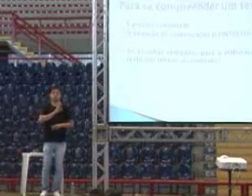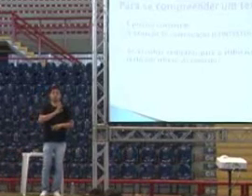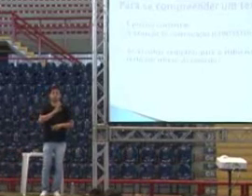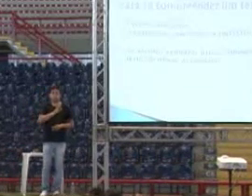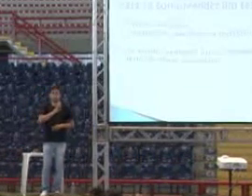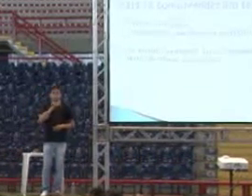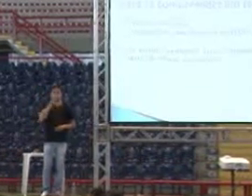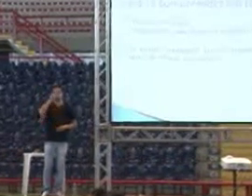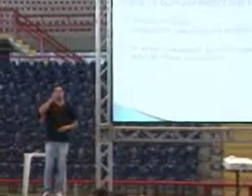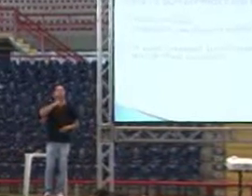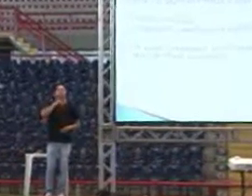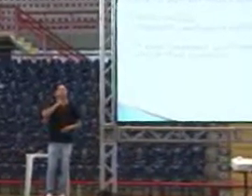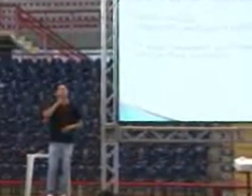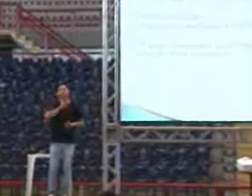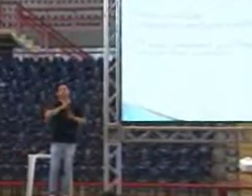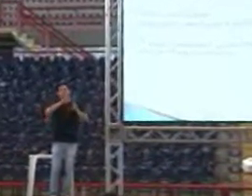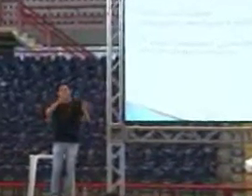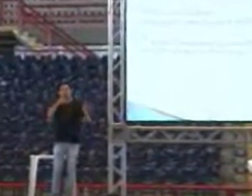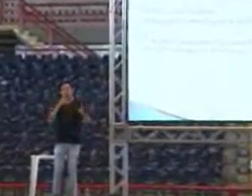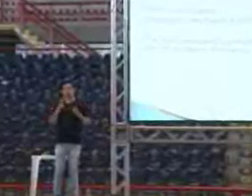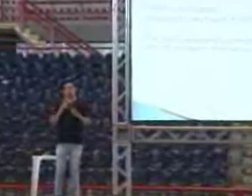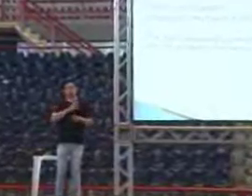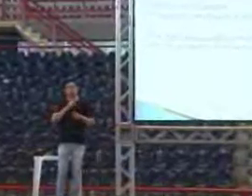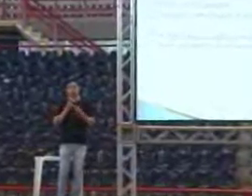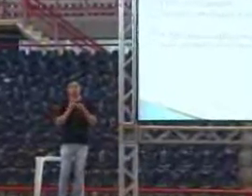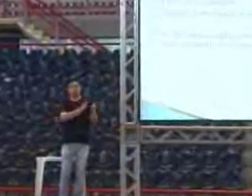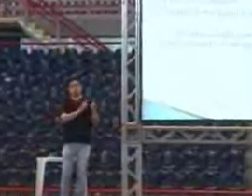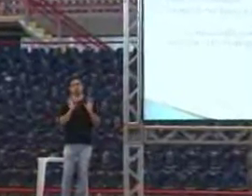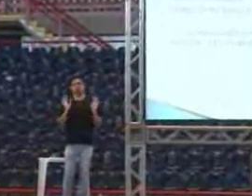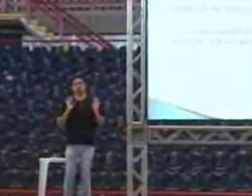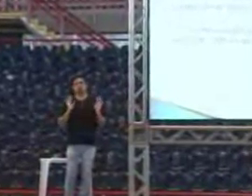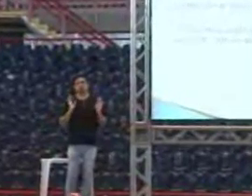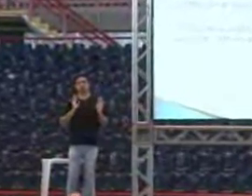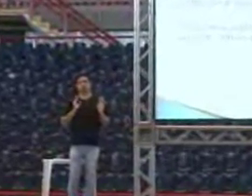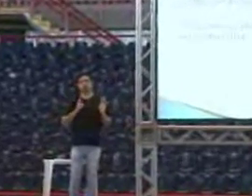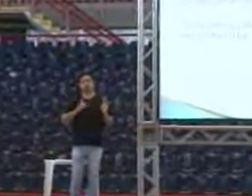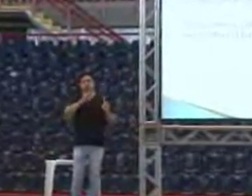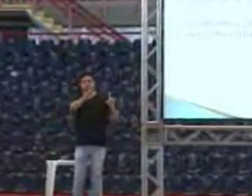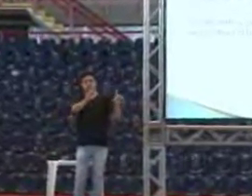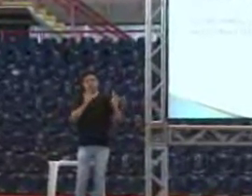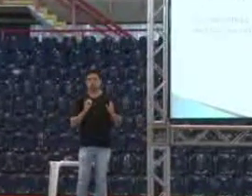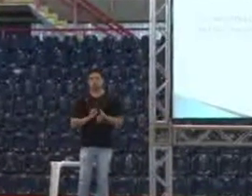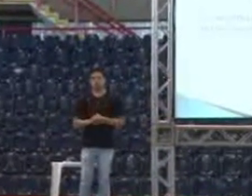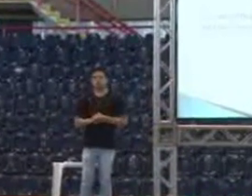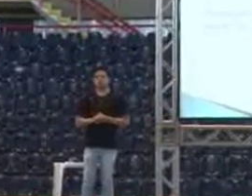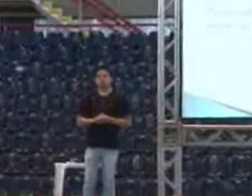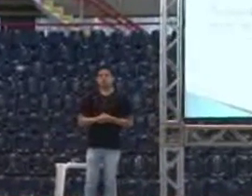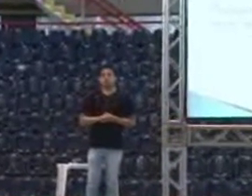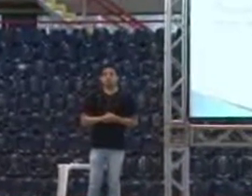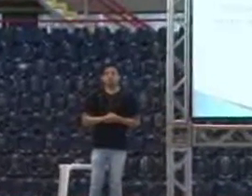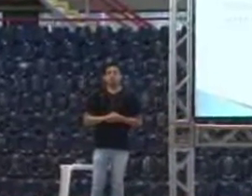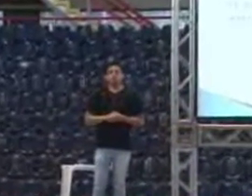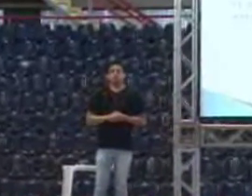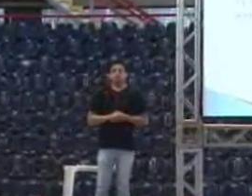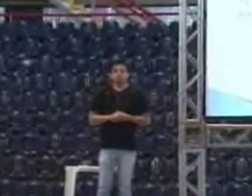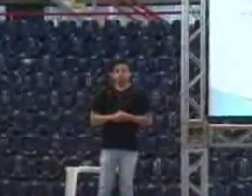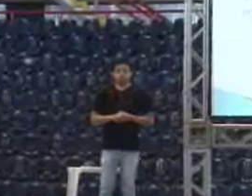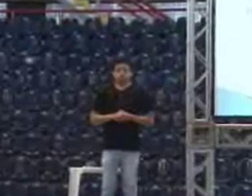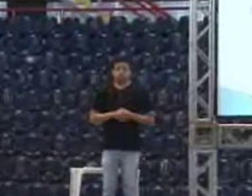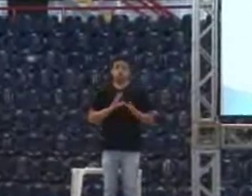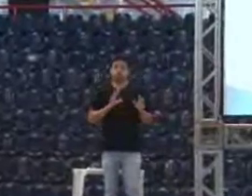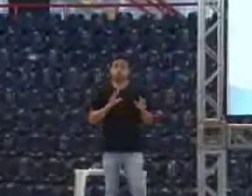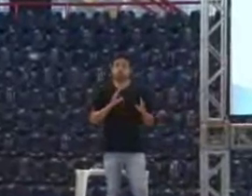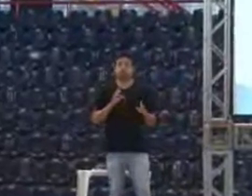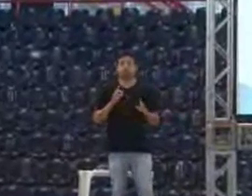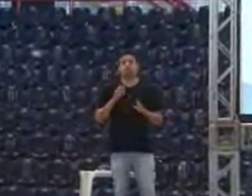nada contra policiais pelo amor de deus foi nessa situação pois bem a